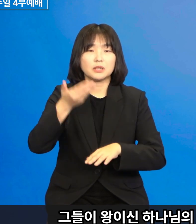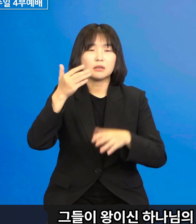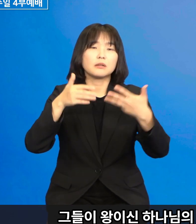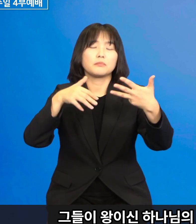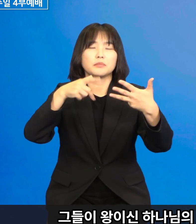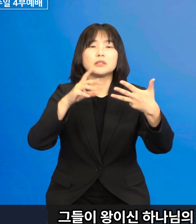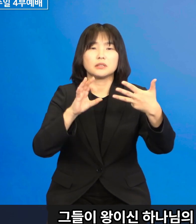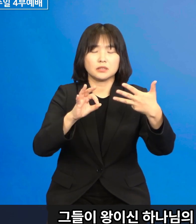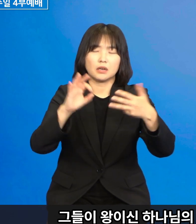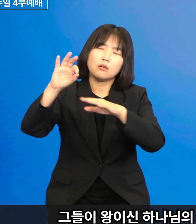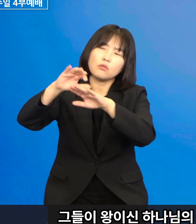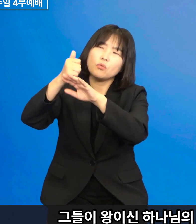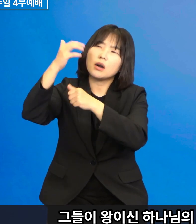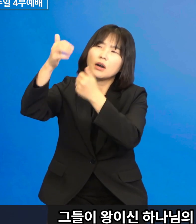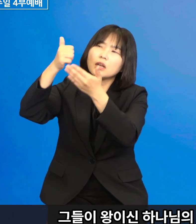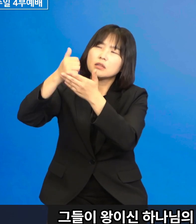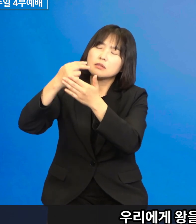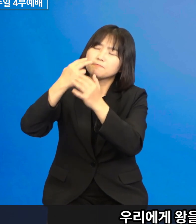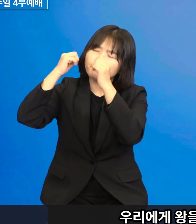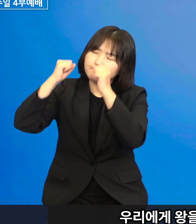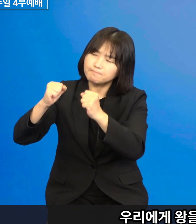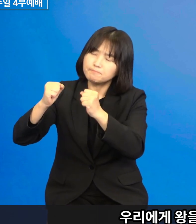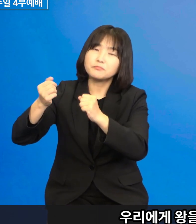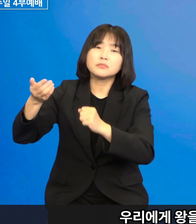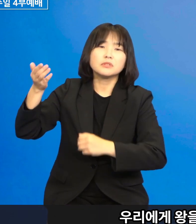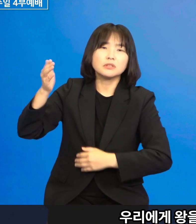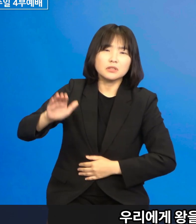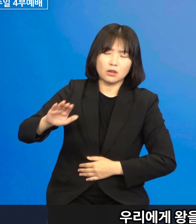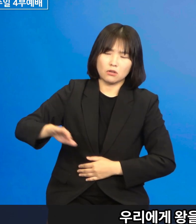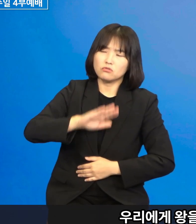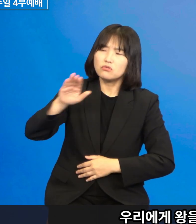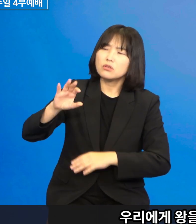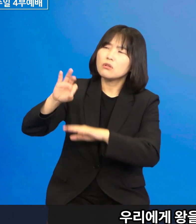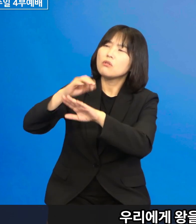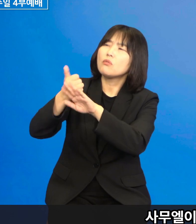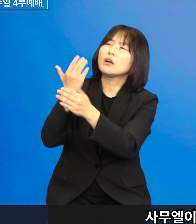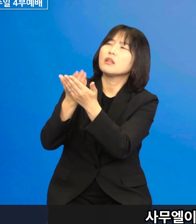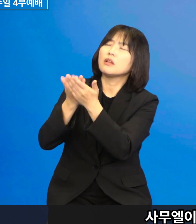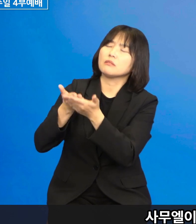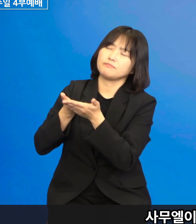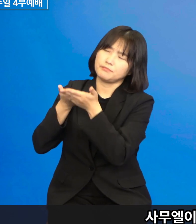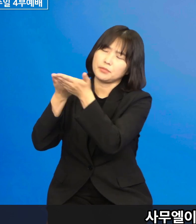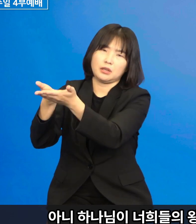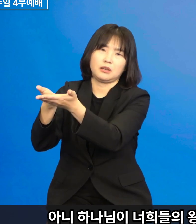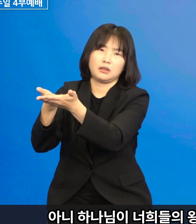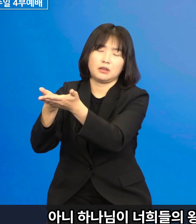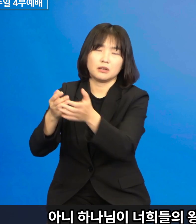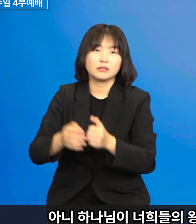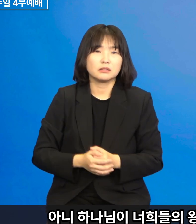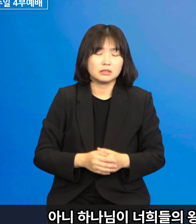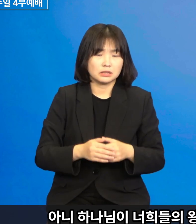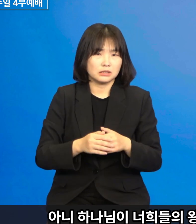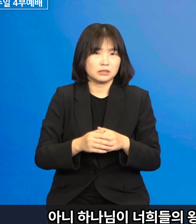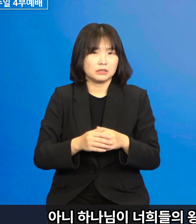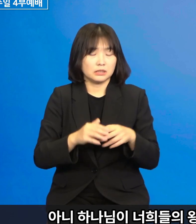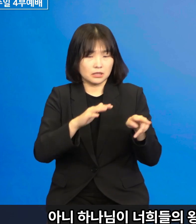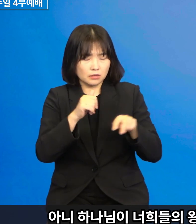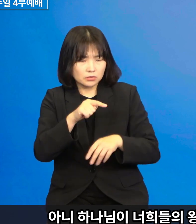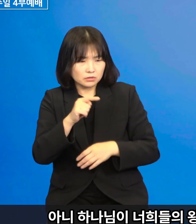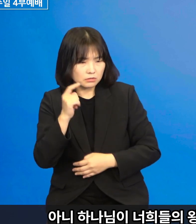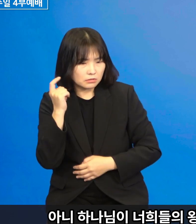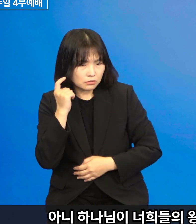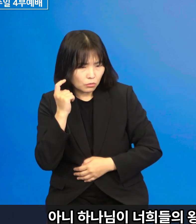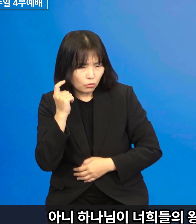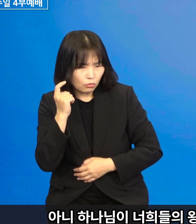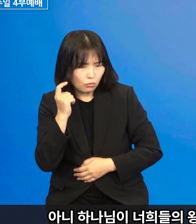왕이신 하나님의 버젓이 살아계심에도 불구하고 우리에게 왕을 달라고 요청했어요. 사무엘이 그 얘기를 듣고 아니 하나님이 너희들이 왕인데